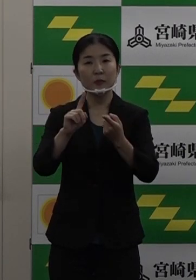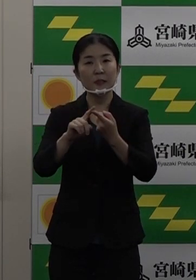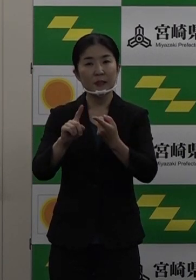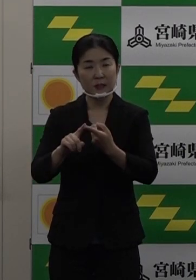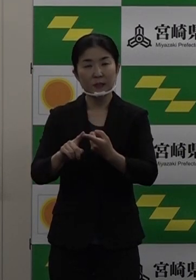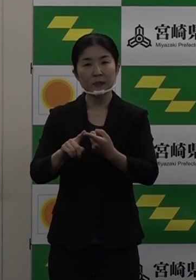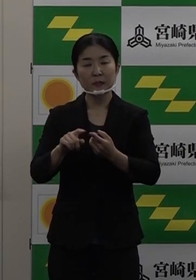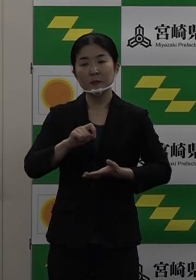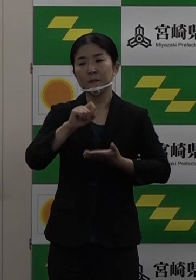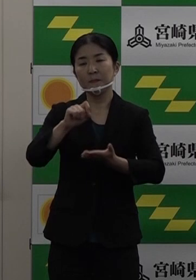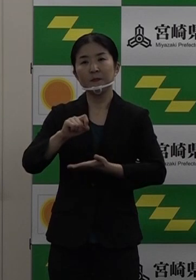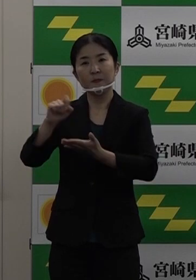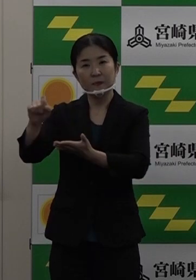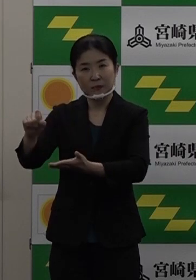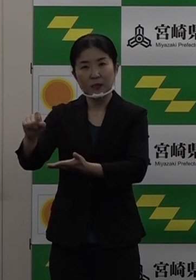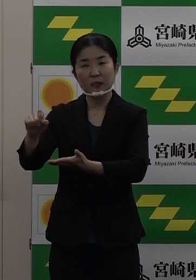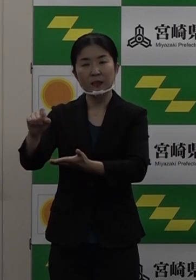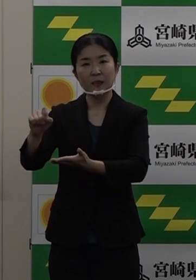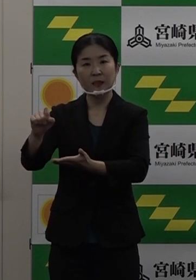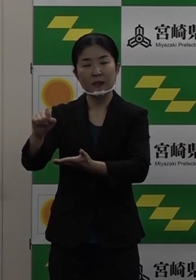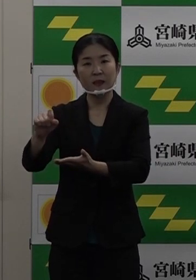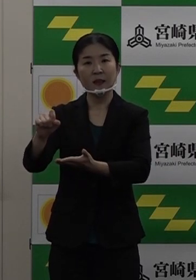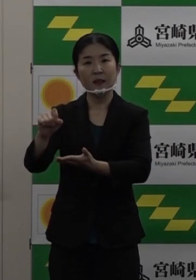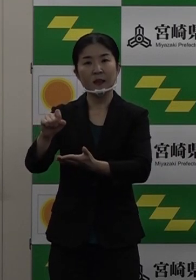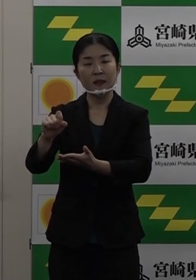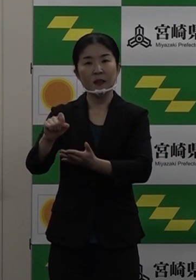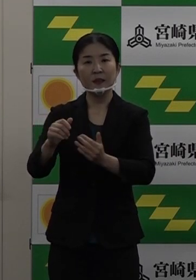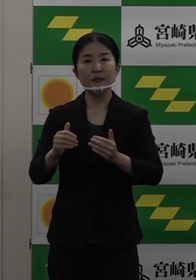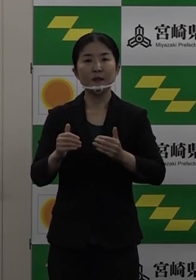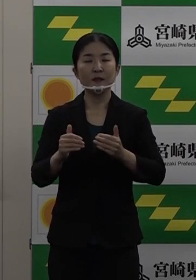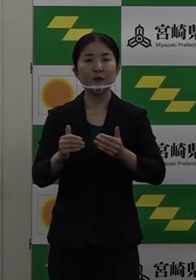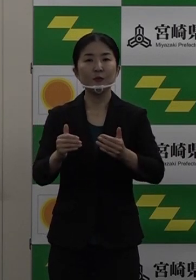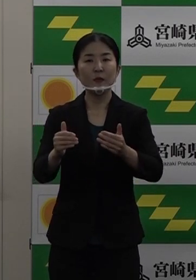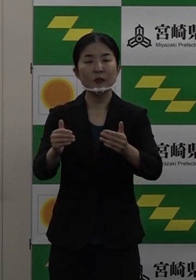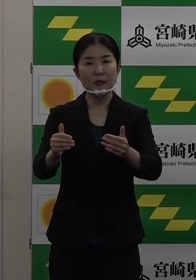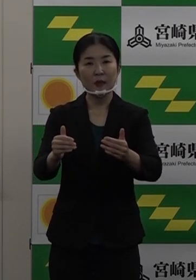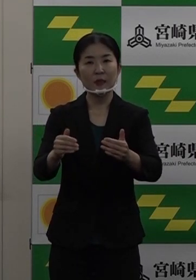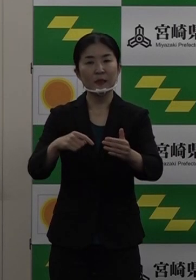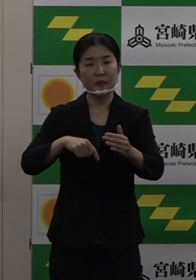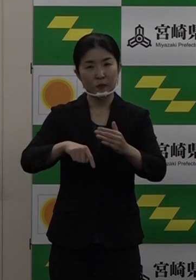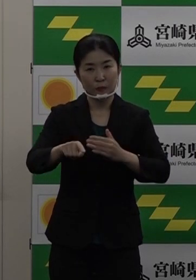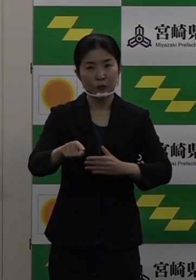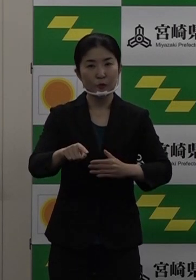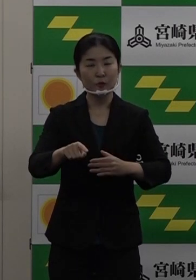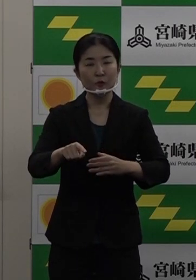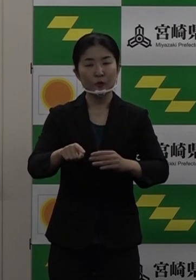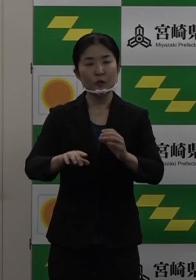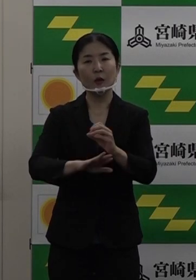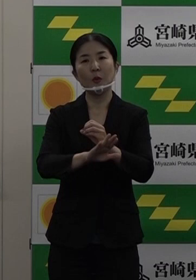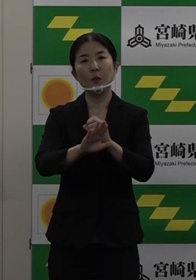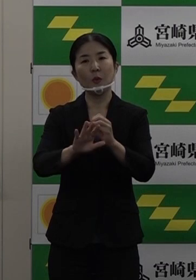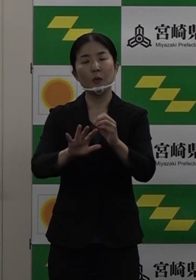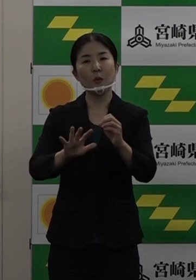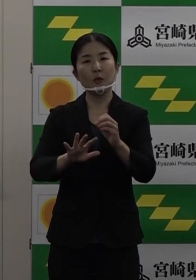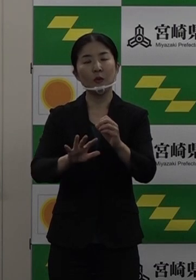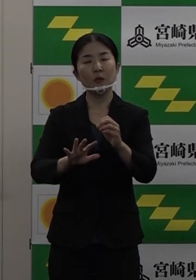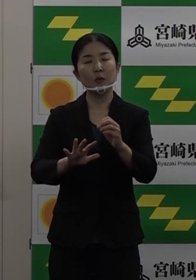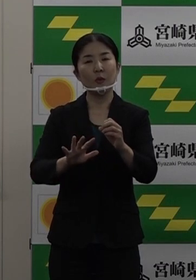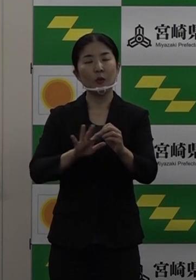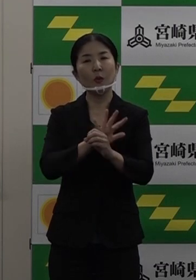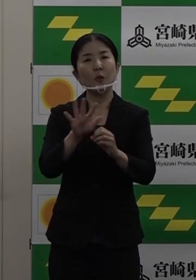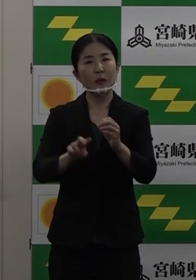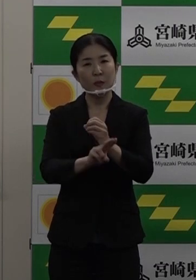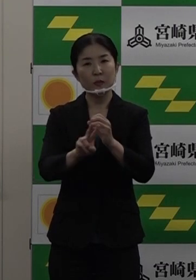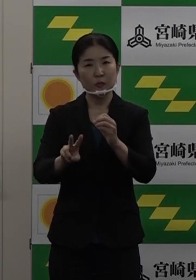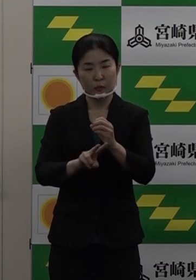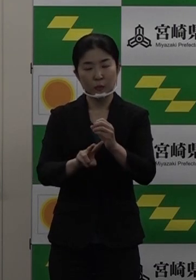お伝えをしながらですね、さらに前に進めていくことがこのコロナの早期の収束にも大きな力にな